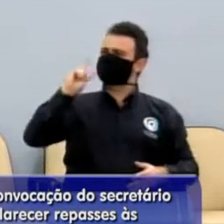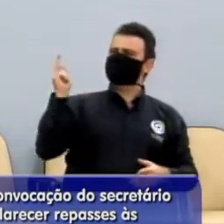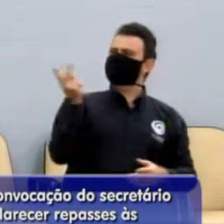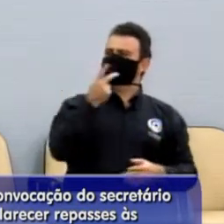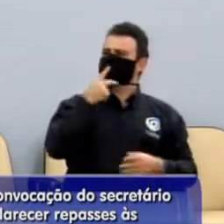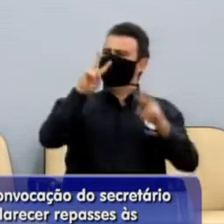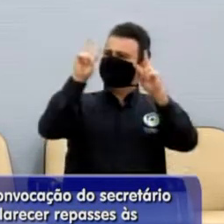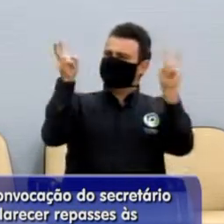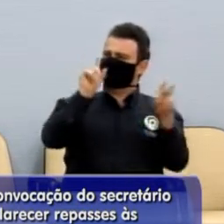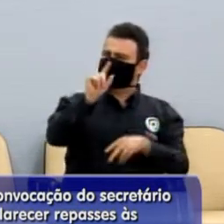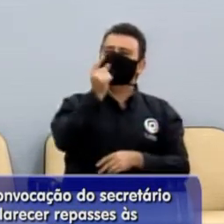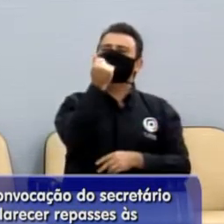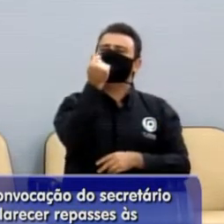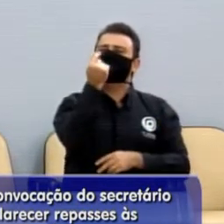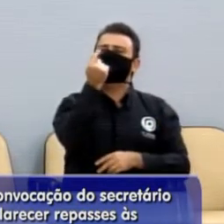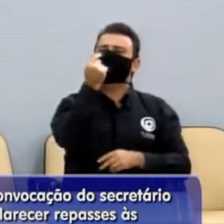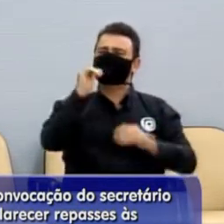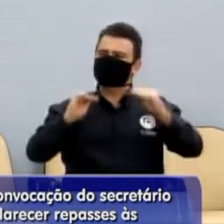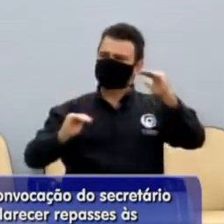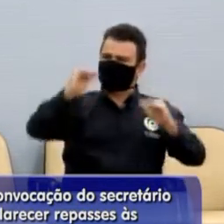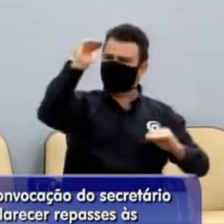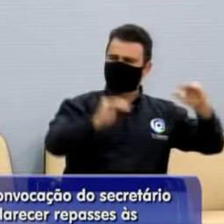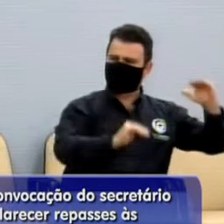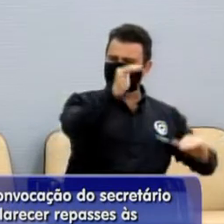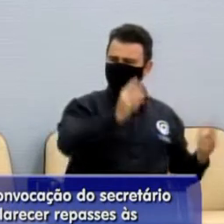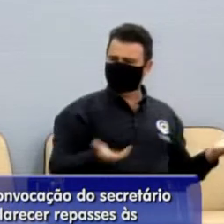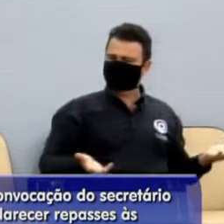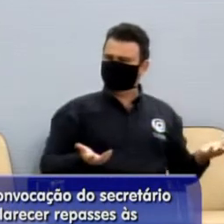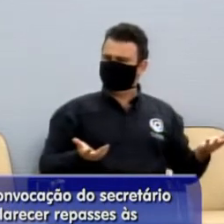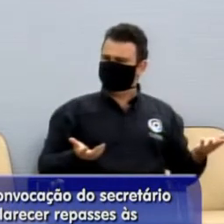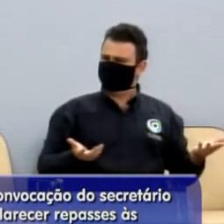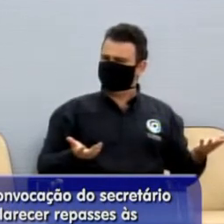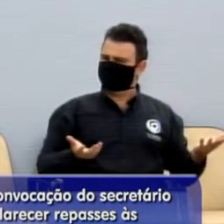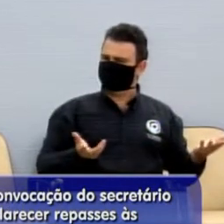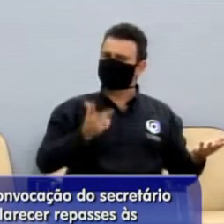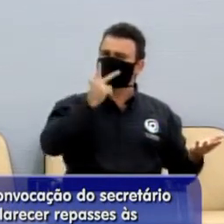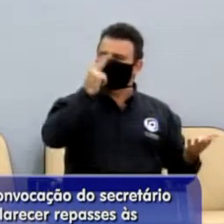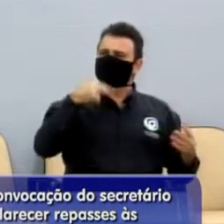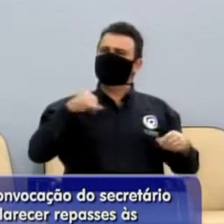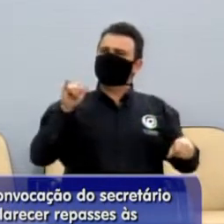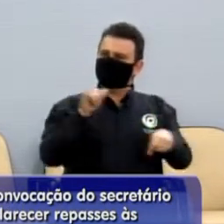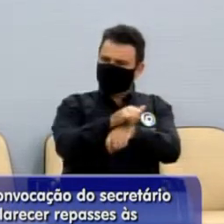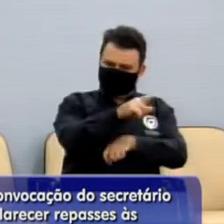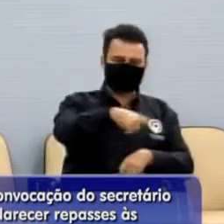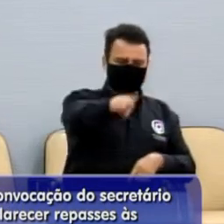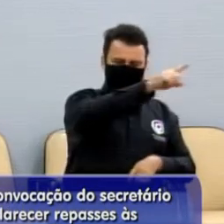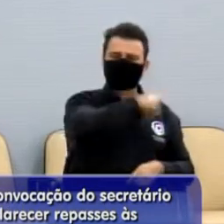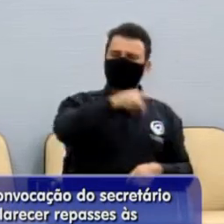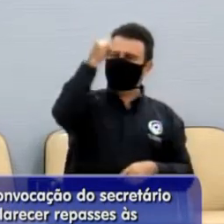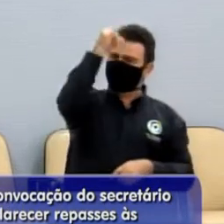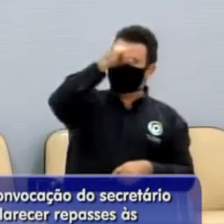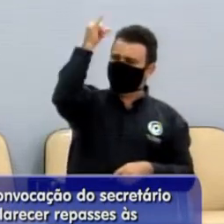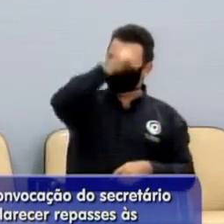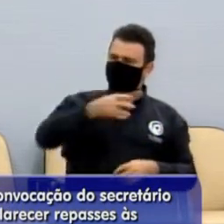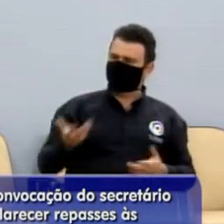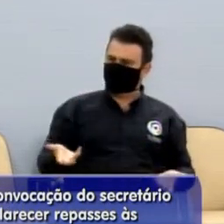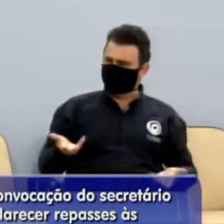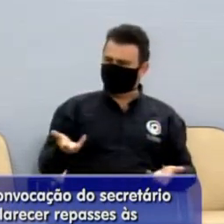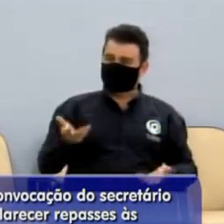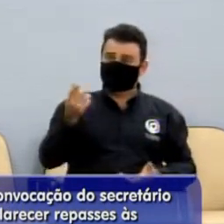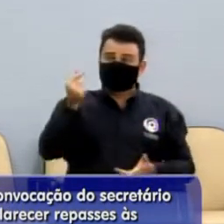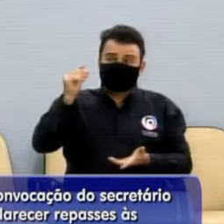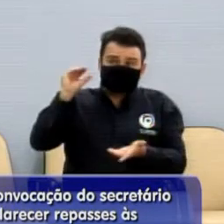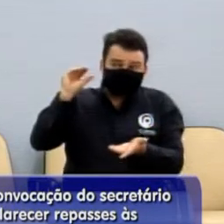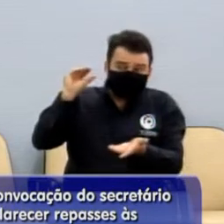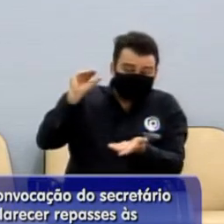Gente, que história é essa de fazer todo mundo de idiota? É um repasse milionário,